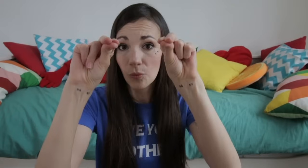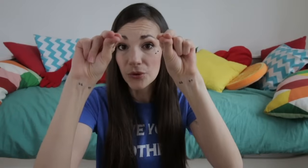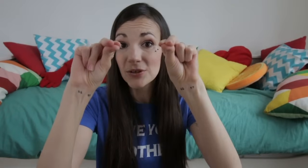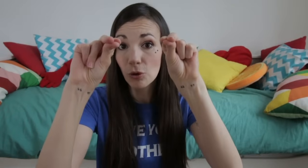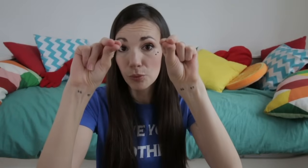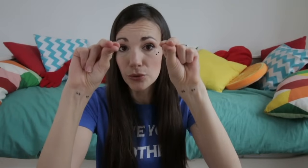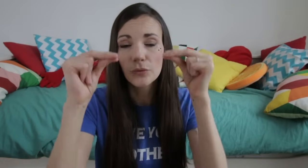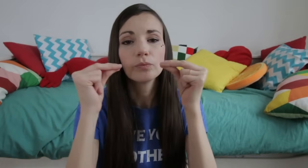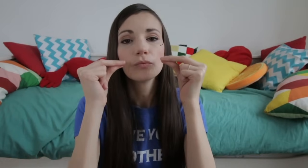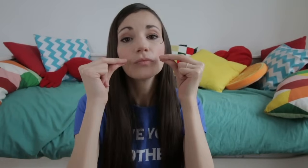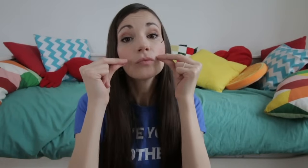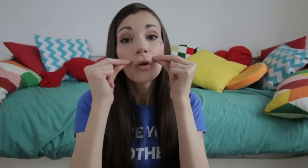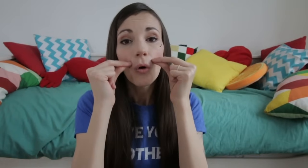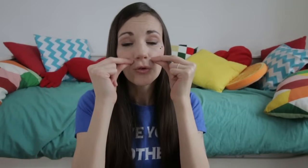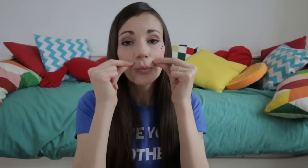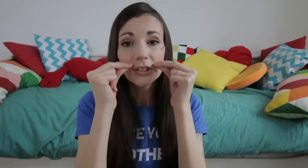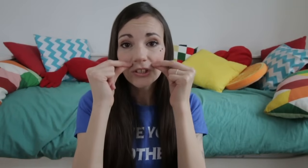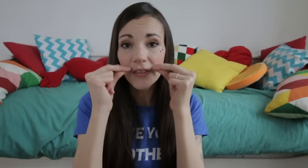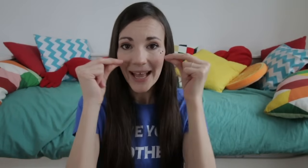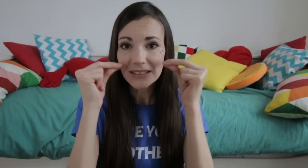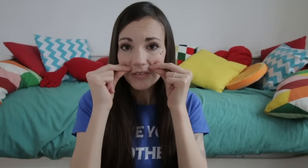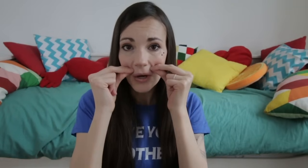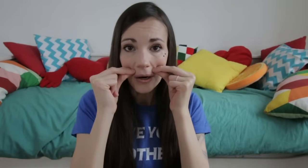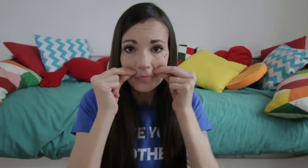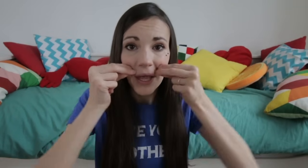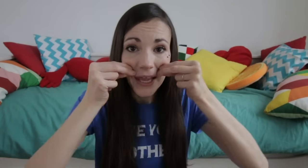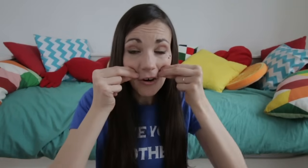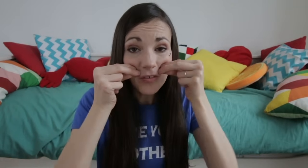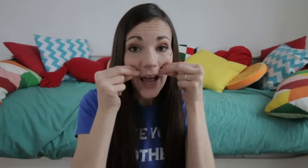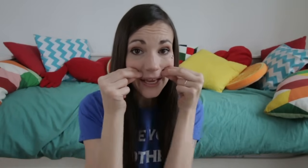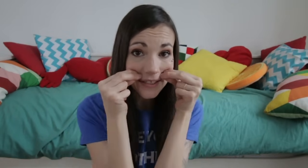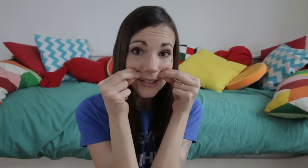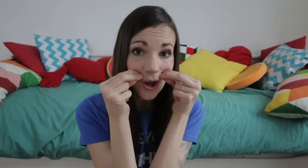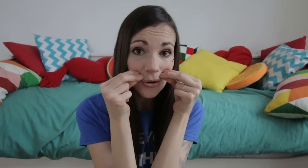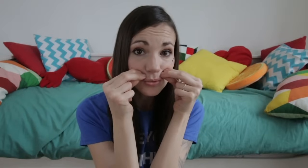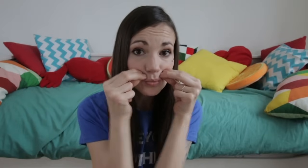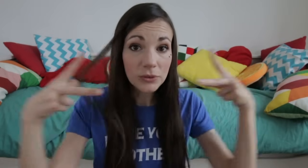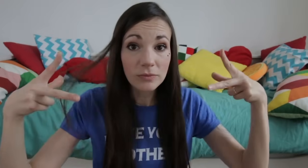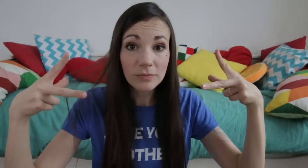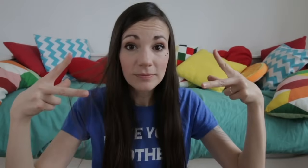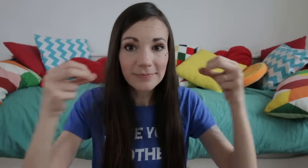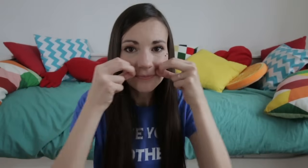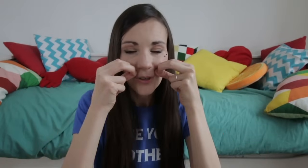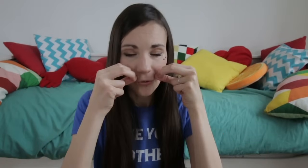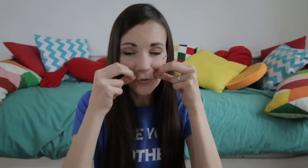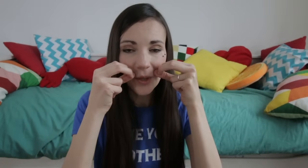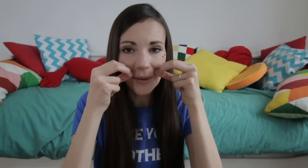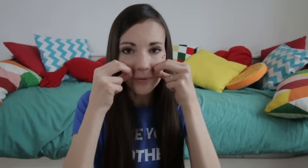posés sur le pouce. On se positionne à ce niveau-là et on va éclater un coup. On ouvre bien les mains.